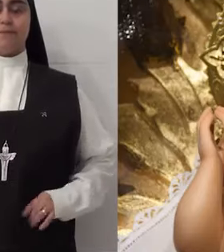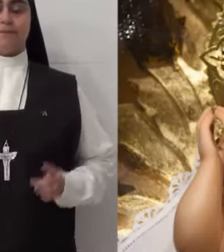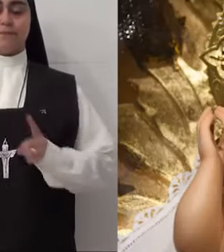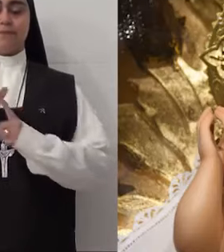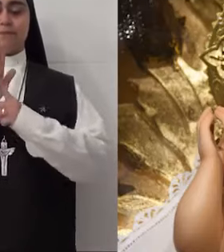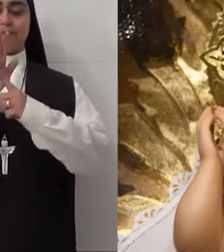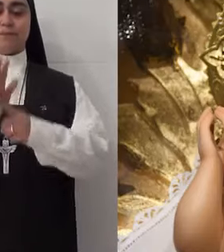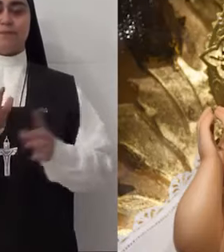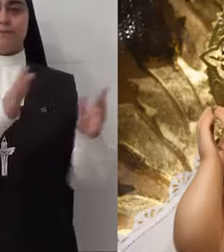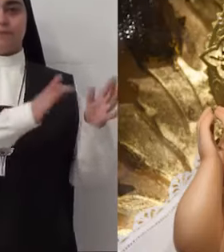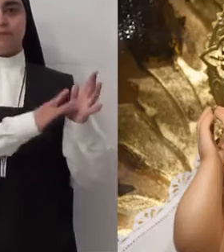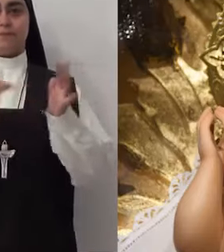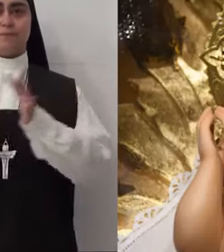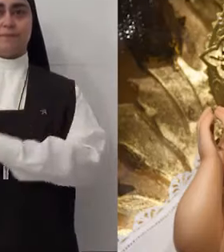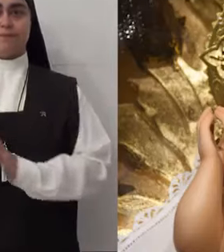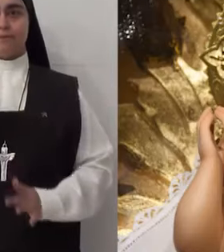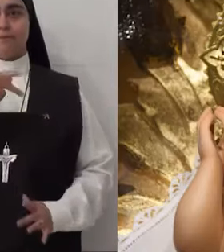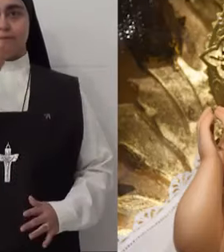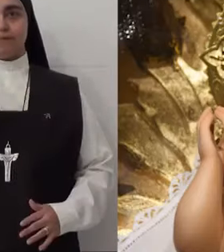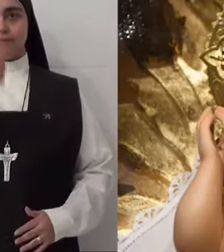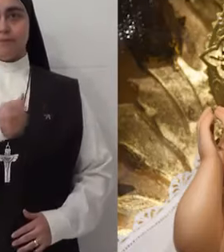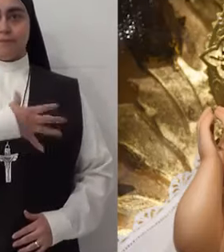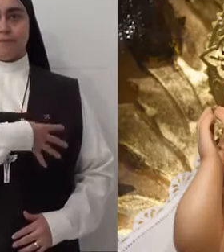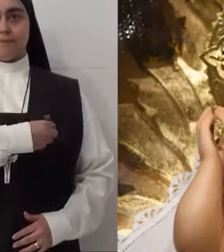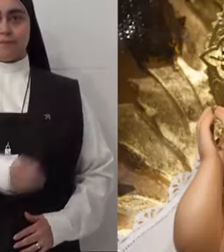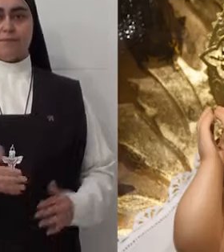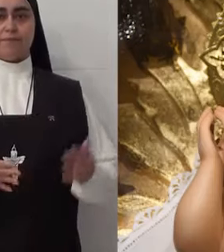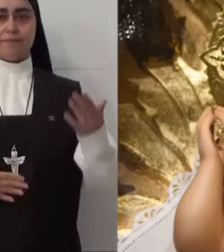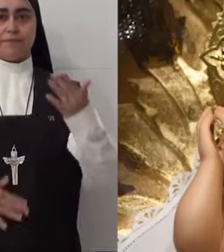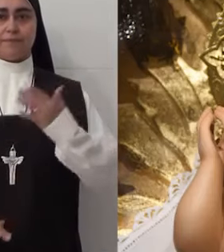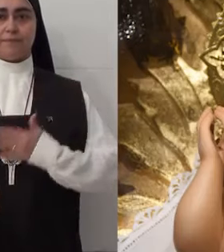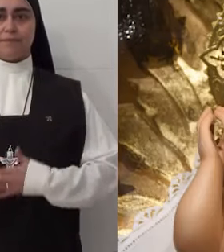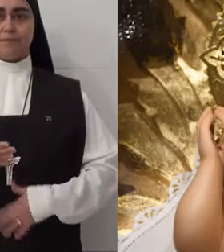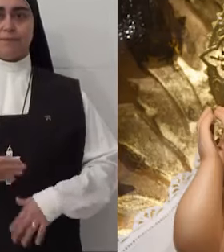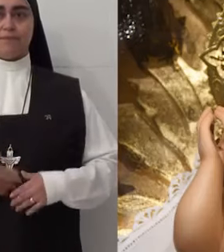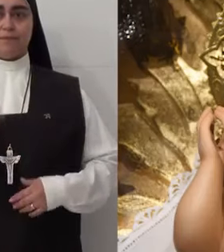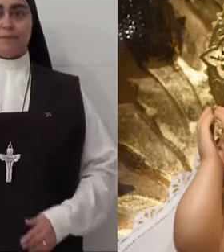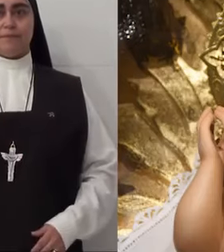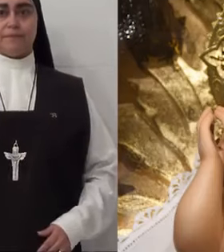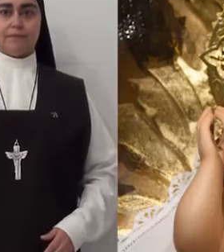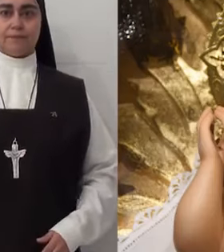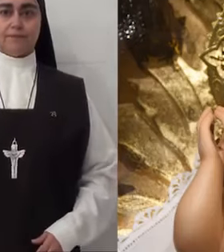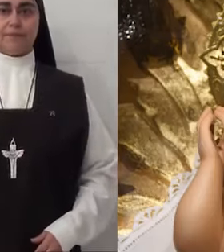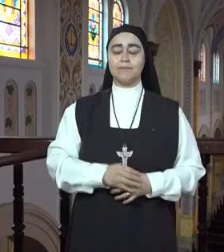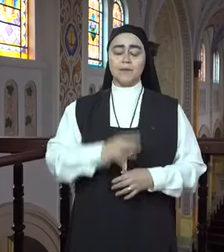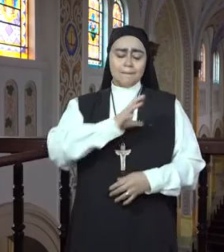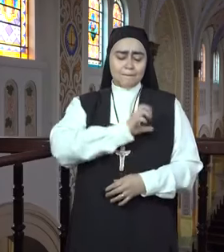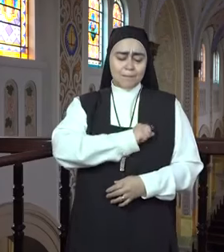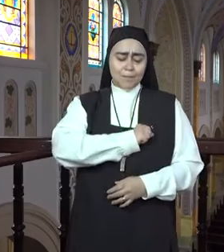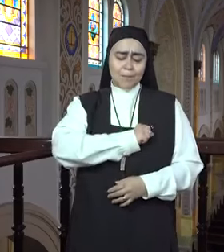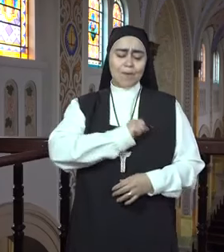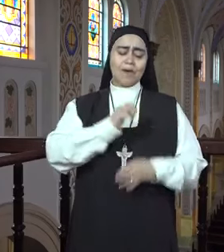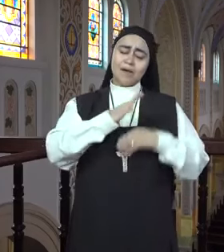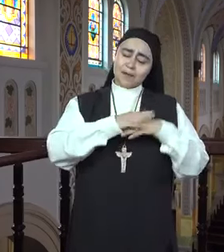deste desterro, mostrai-nos Jesus, bendito é o fruto do vosso ventre. Ó clemente,